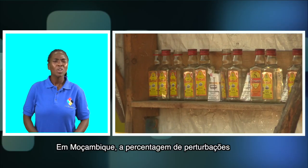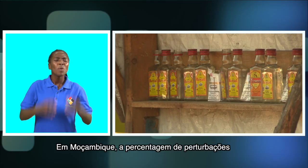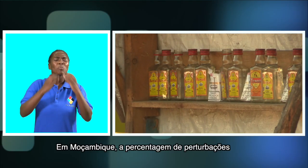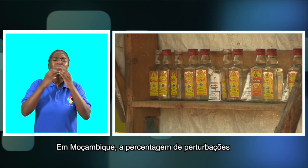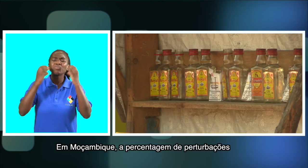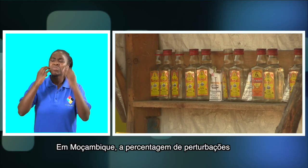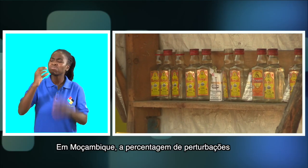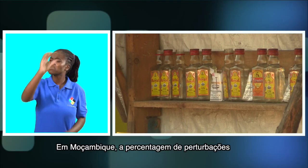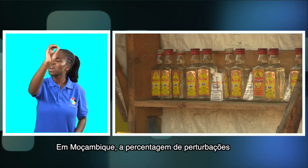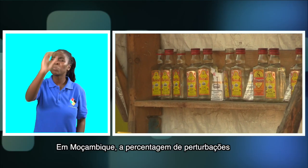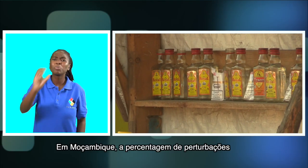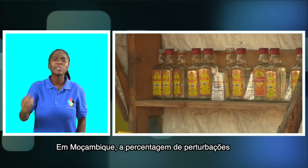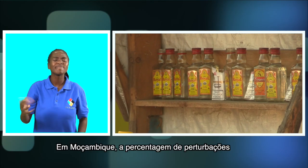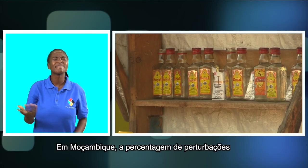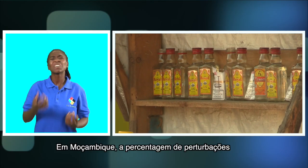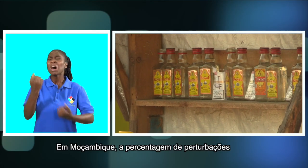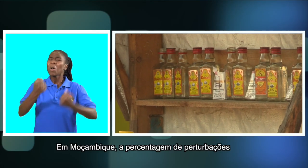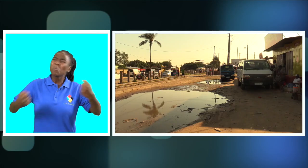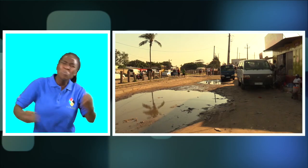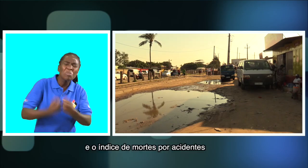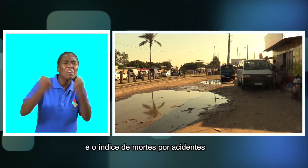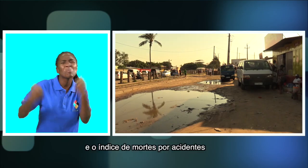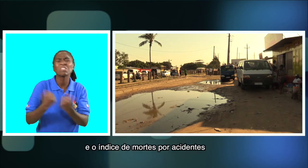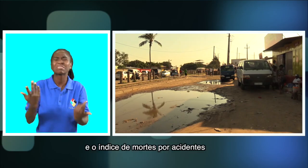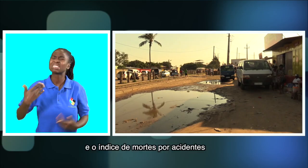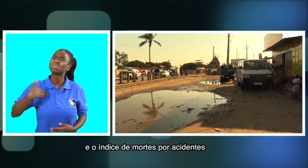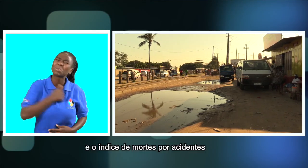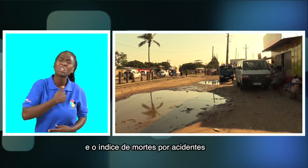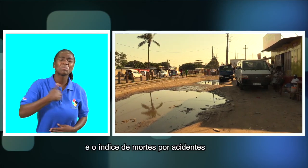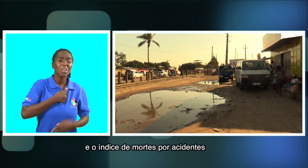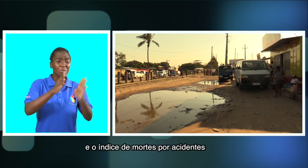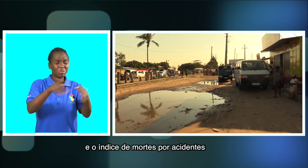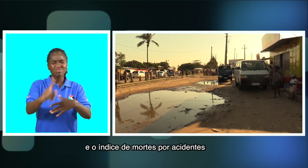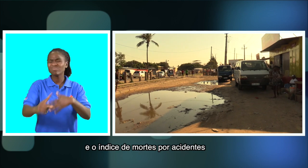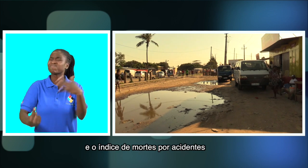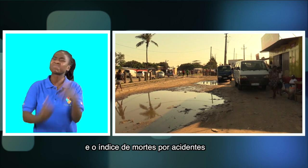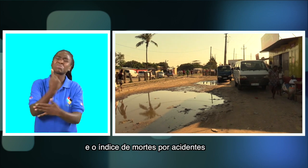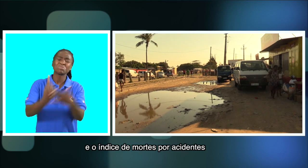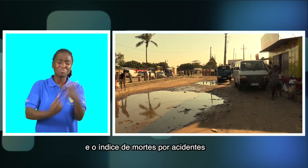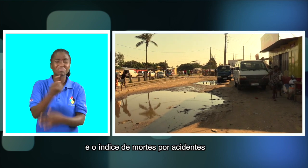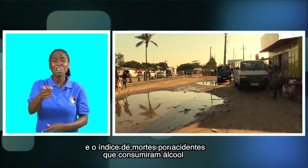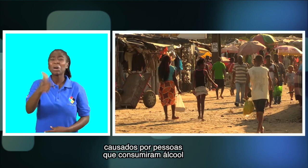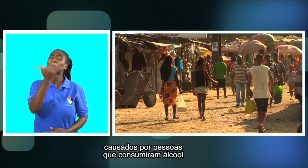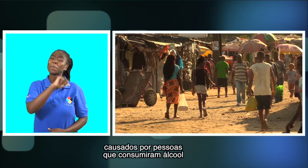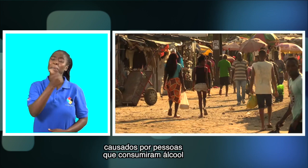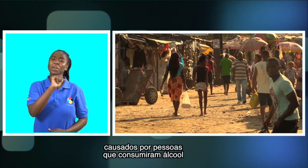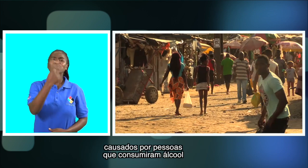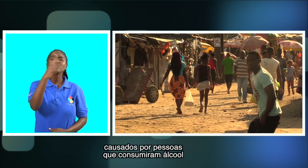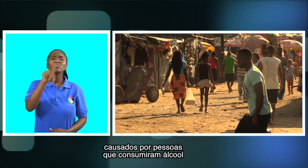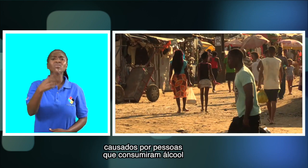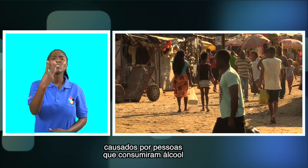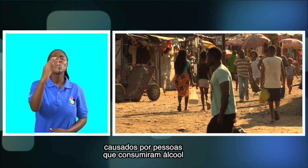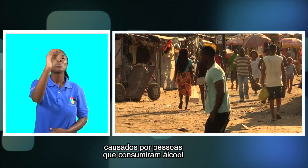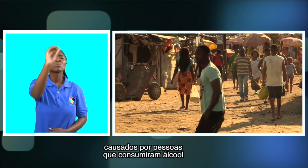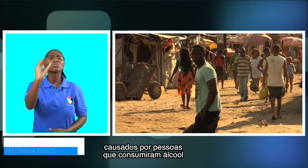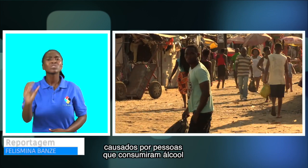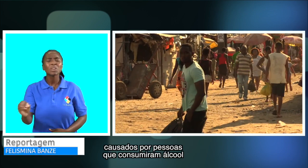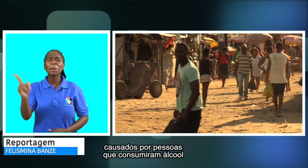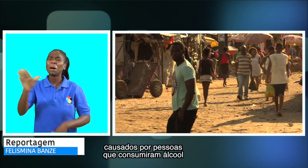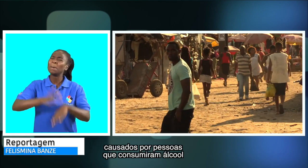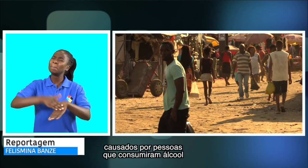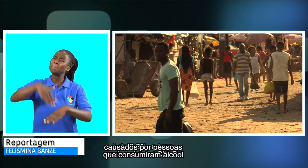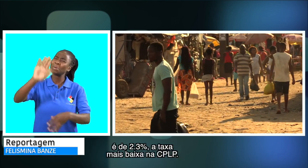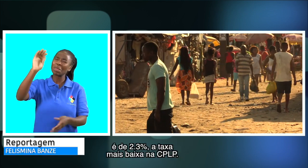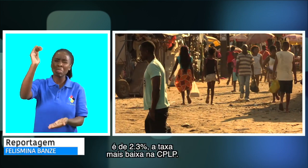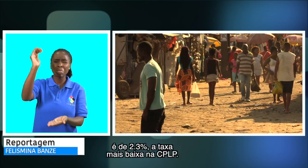Em Moçambique, a percentagem de perturbações e o índice de mortes por acidentes causados por pessoas que consumiram